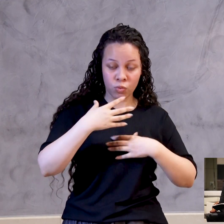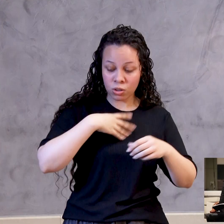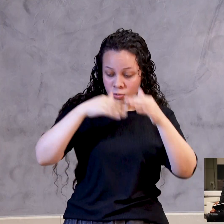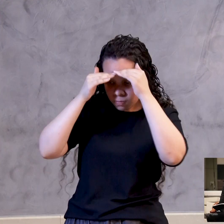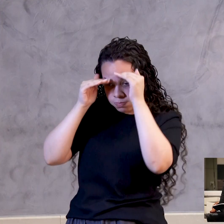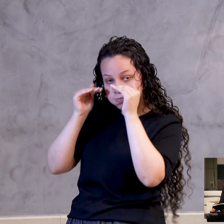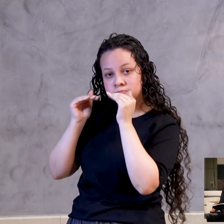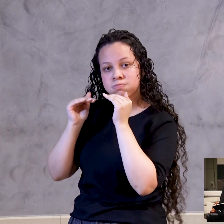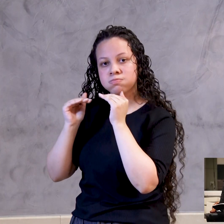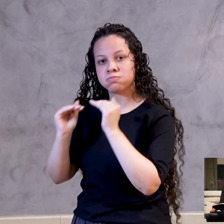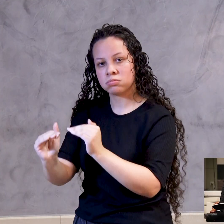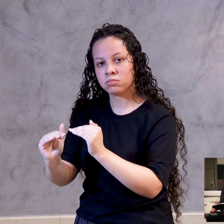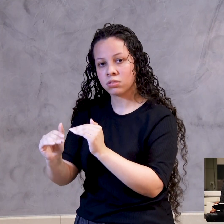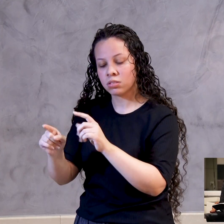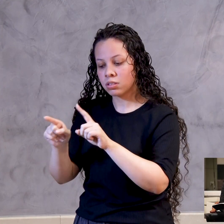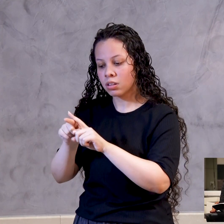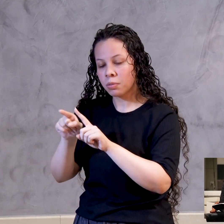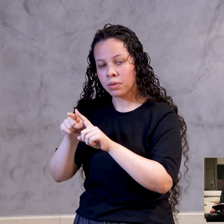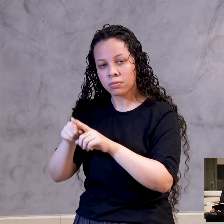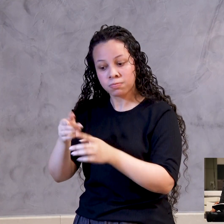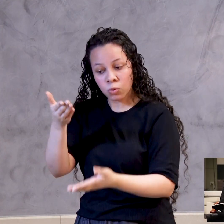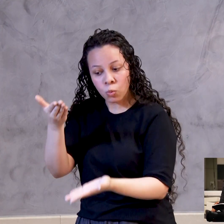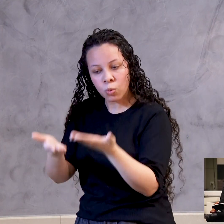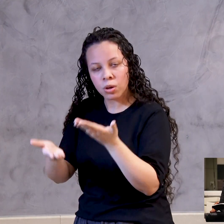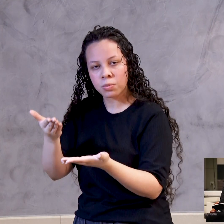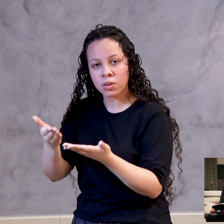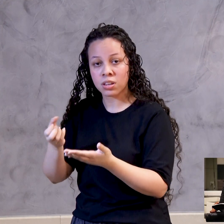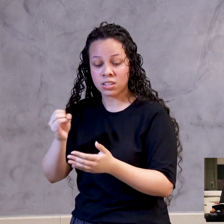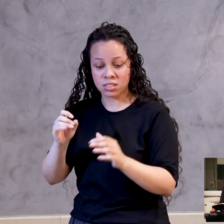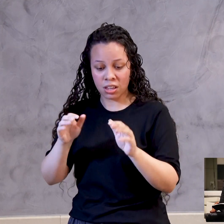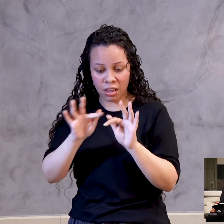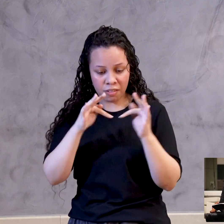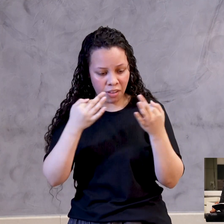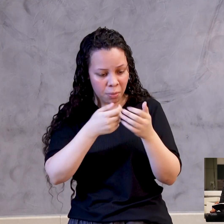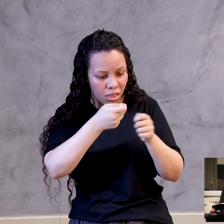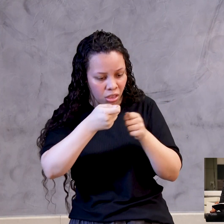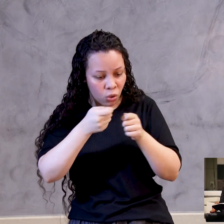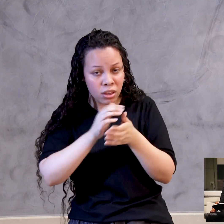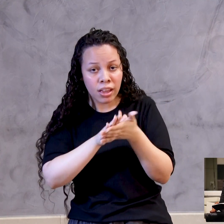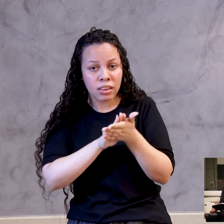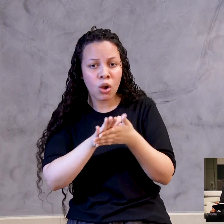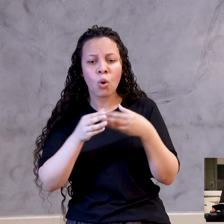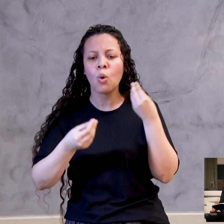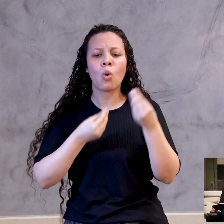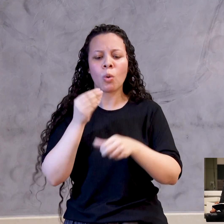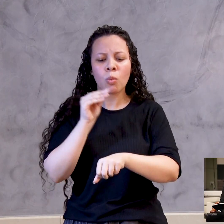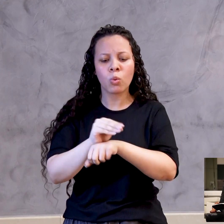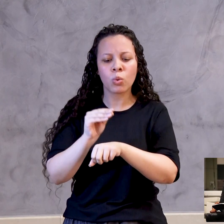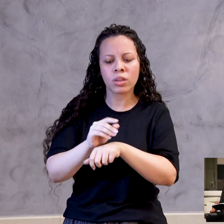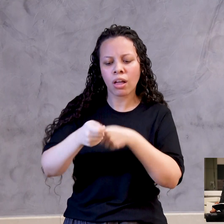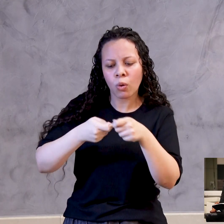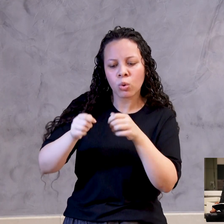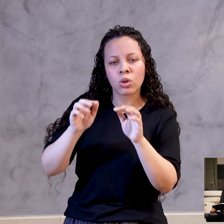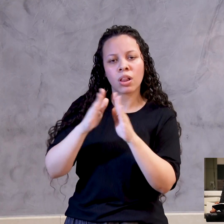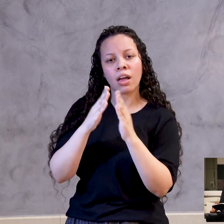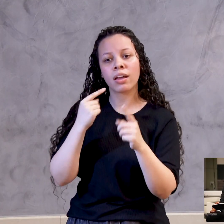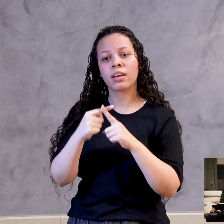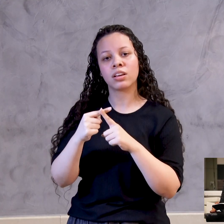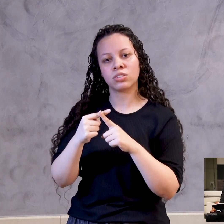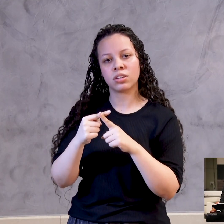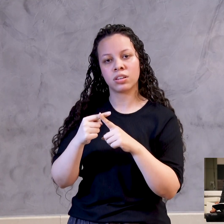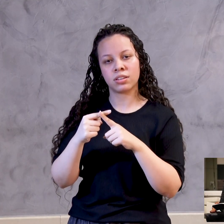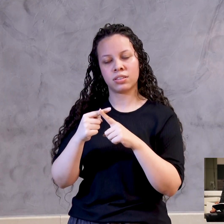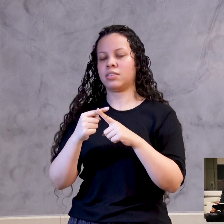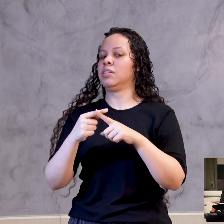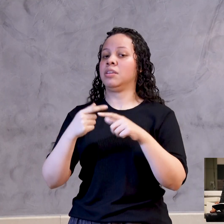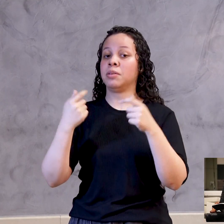com toda a modéstia. Porque se alguém não sabe governar a sua casa, terá cuidado da igreja de Deus? Não neófito, para